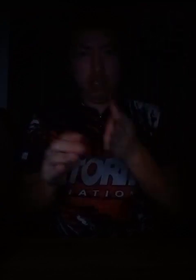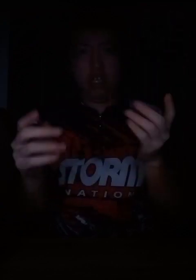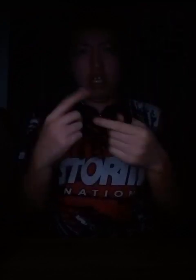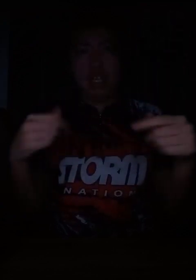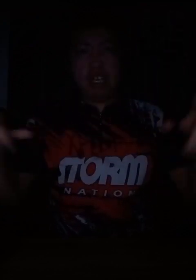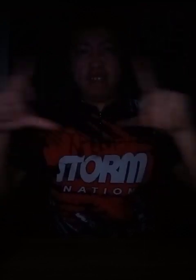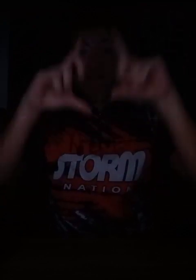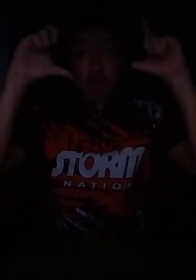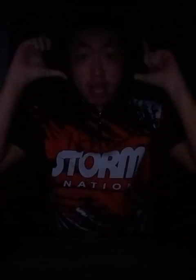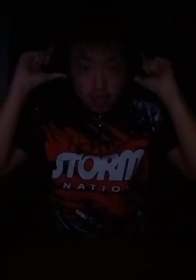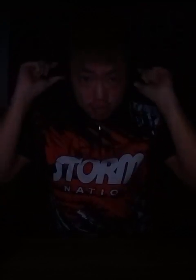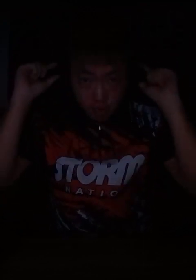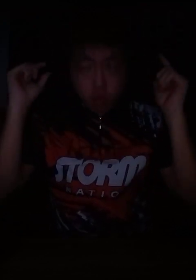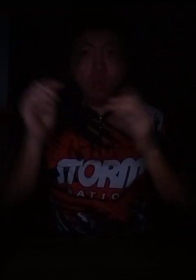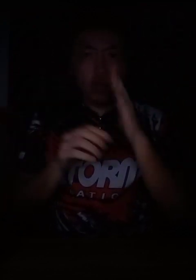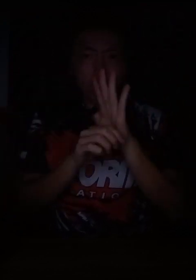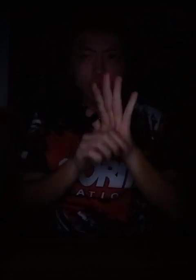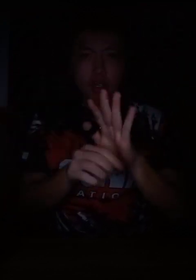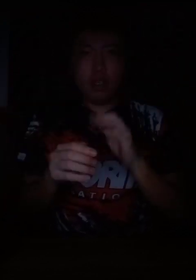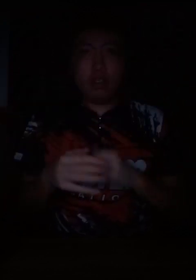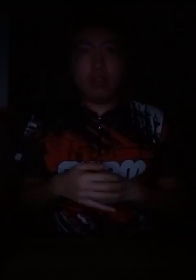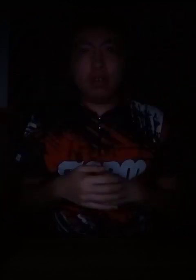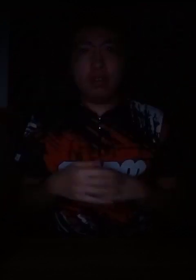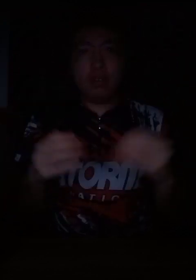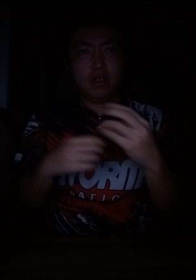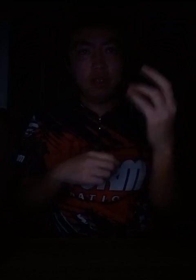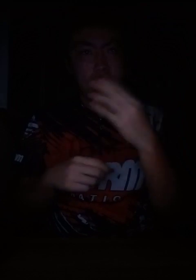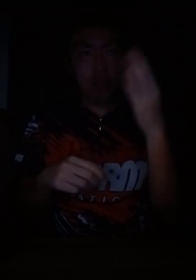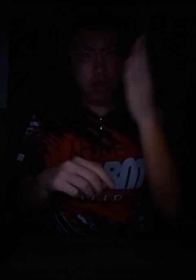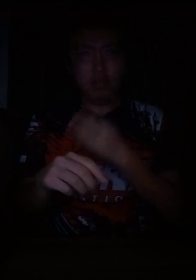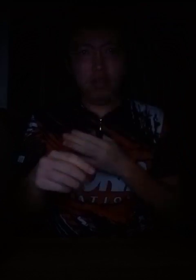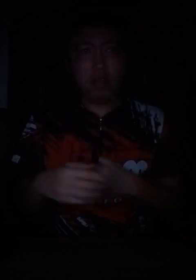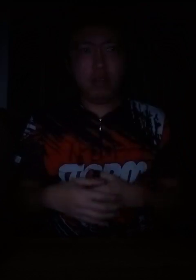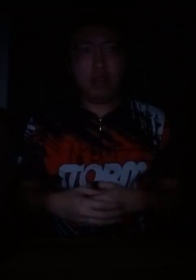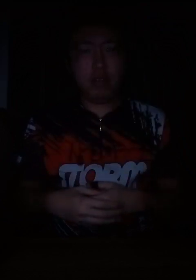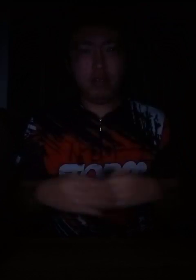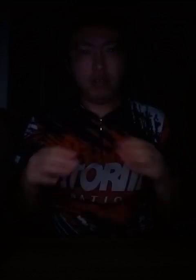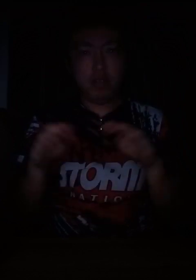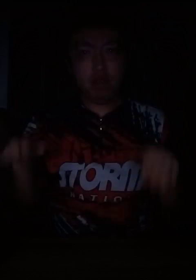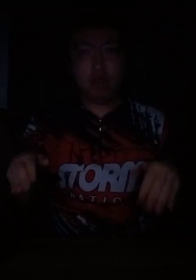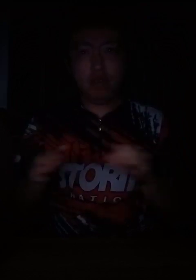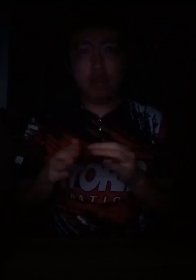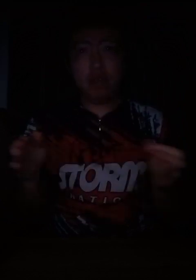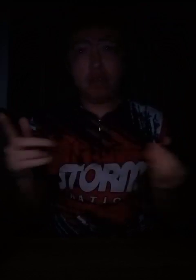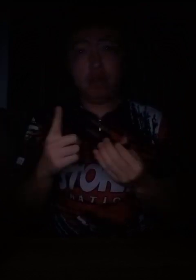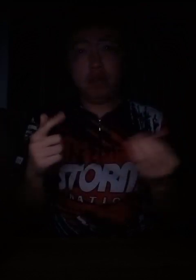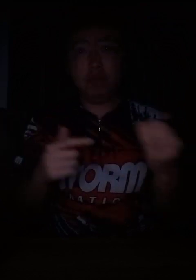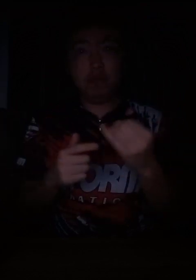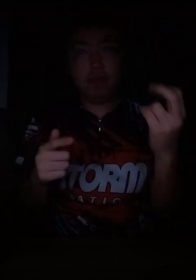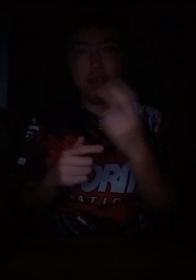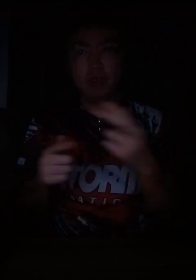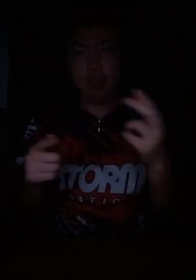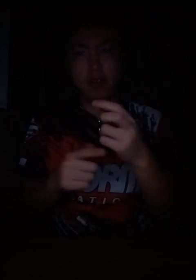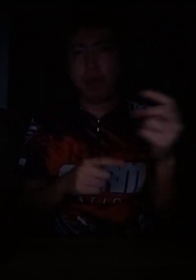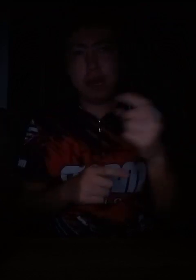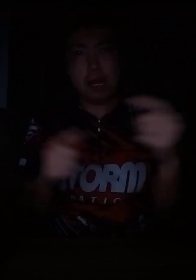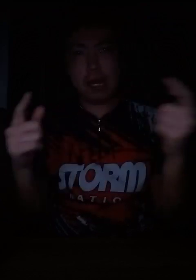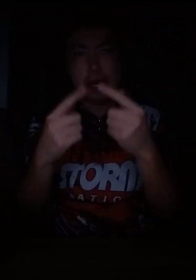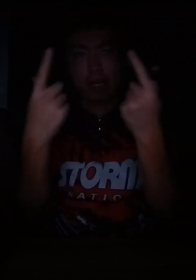기사가 마스크를 써달라고 요구하지만 보란듯이 거부합니다. 뒷자리에 앉아있던 70대 할머니가 다가가 거듭 마스크를